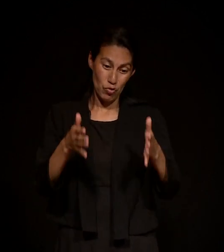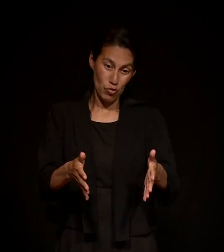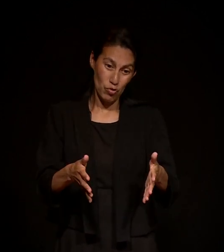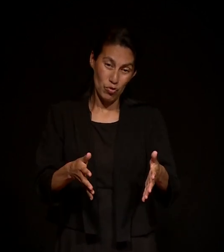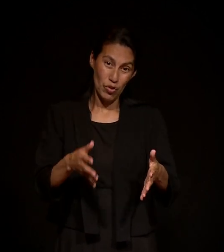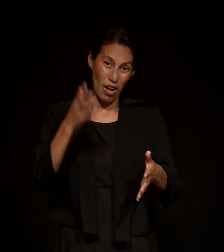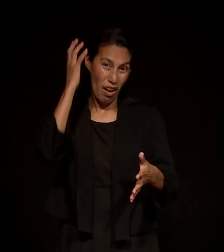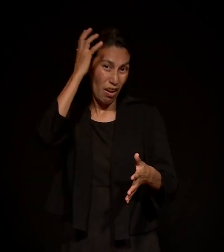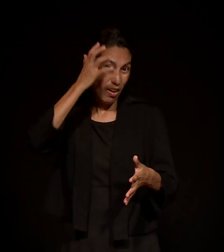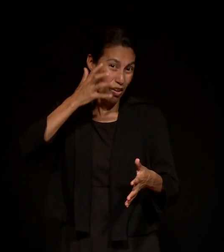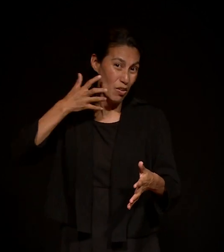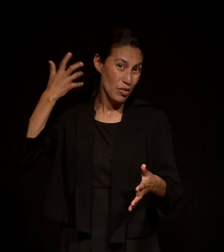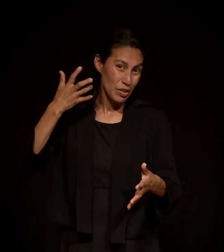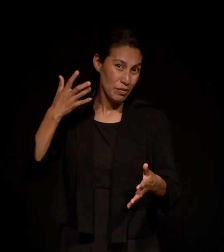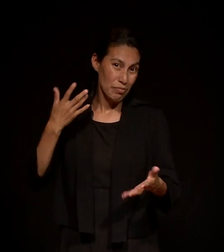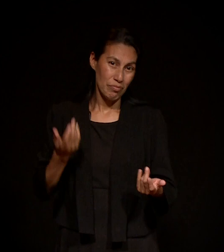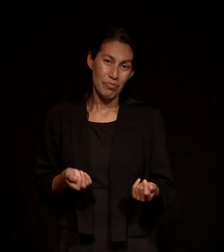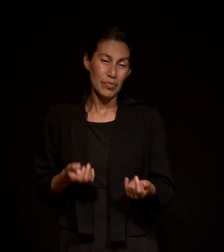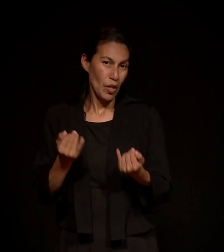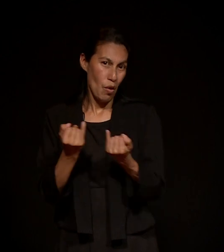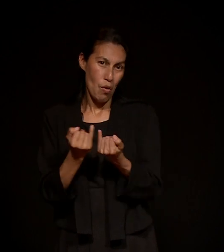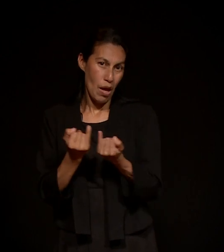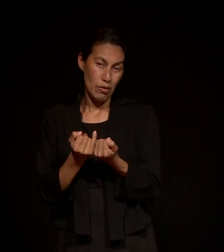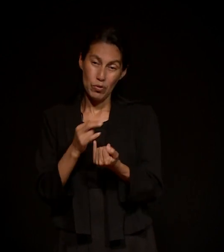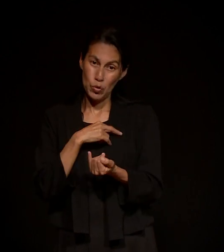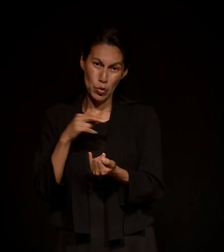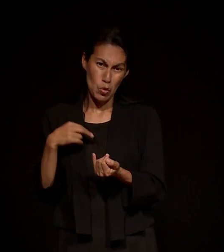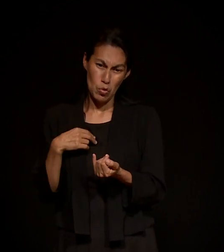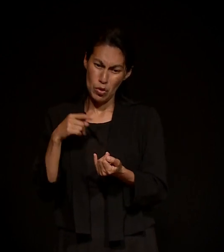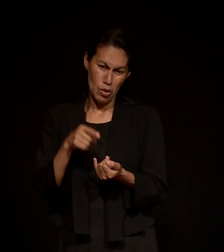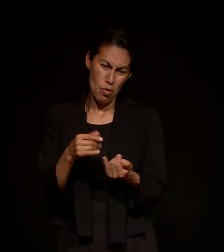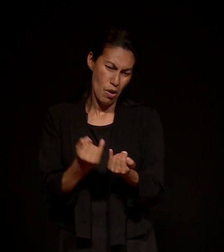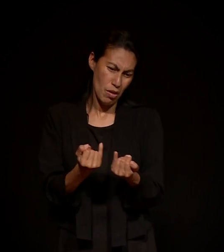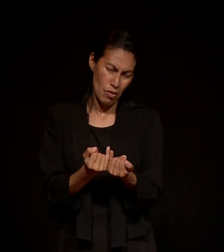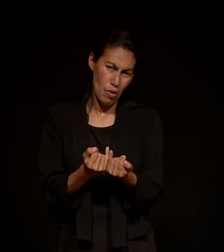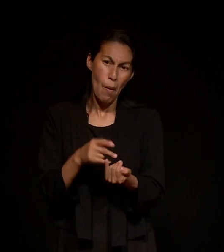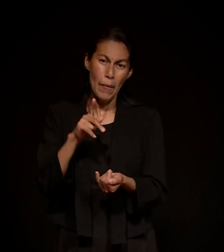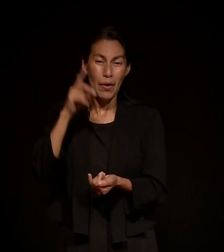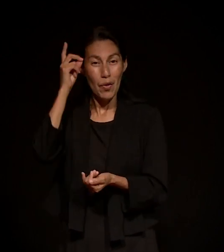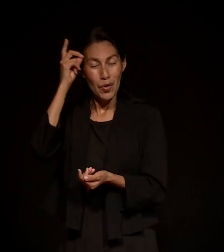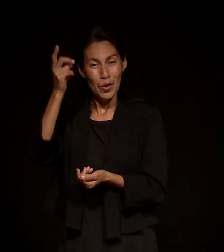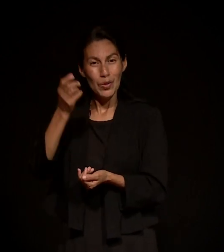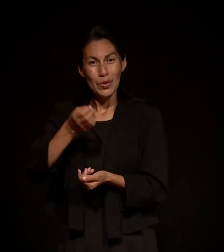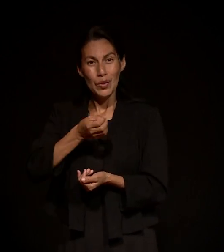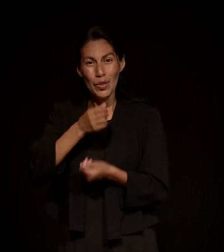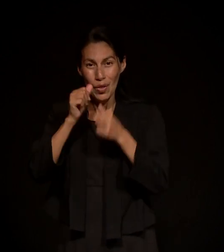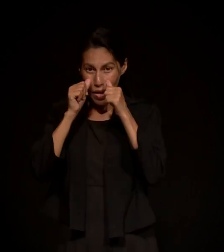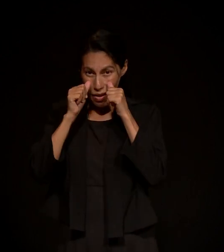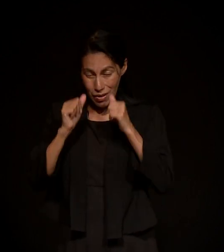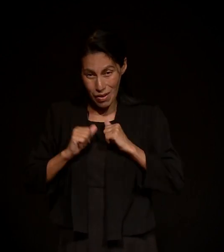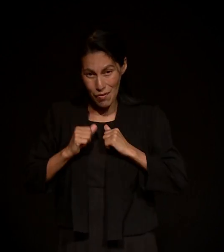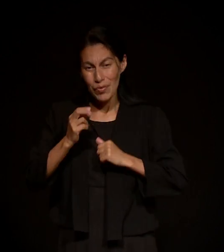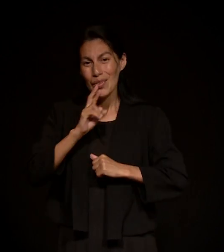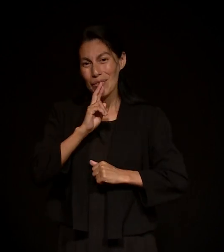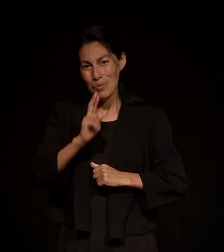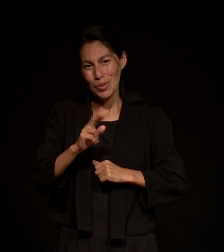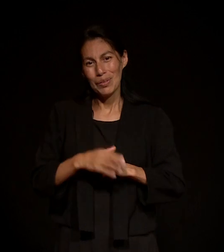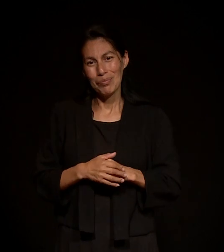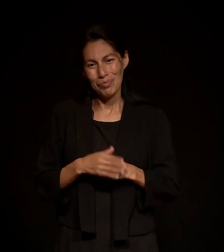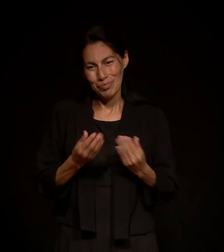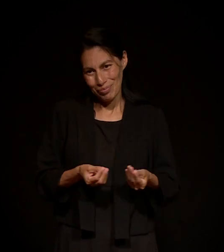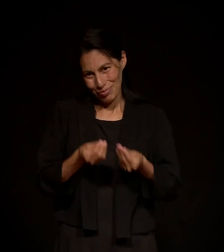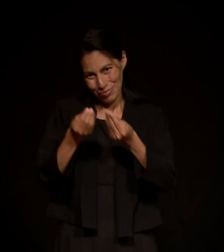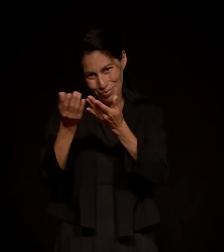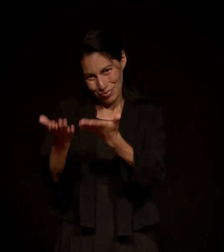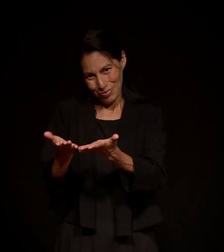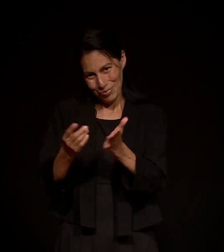demás. Lo mismo puede pasar aunque no estén en la misma situación. Pero para que recuerden,